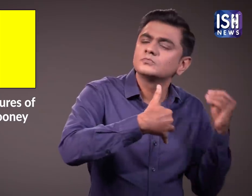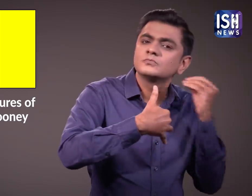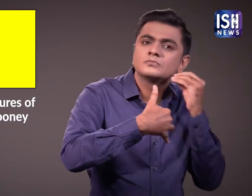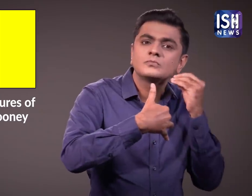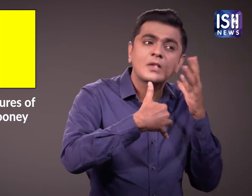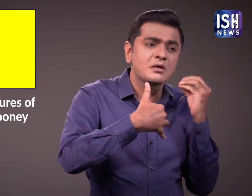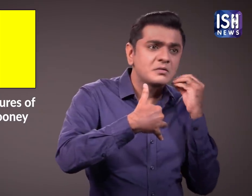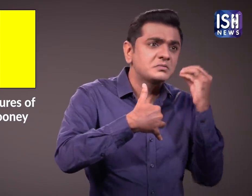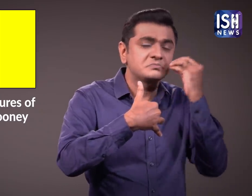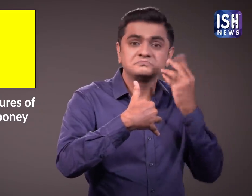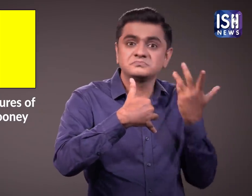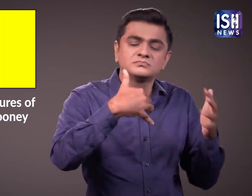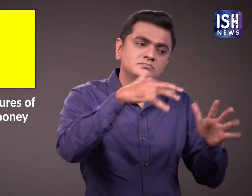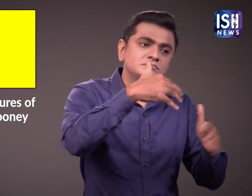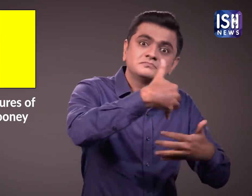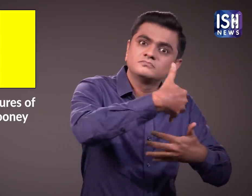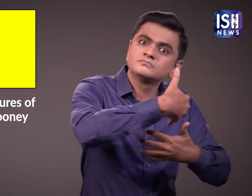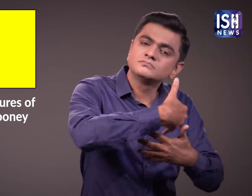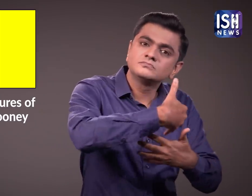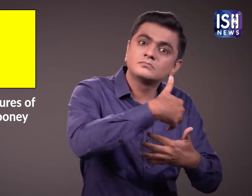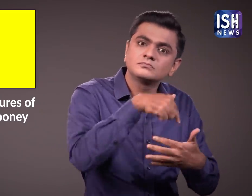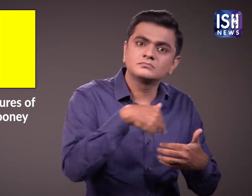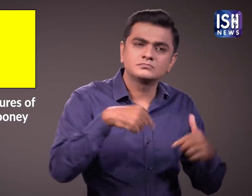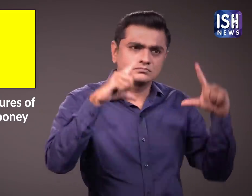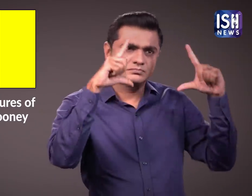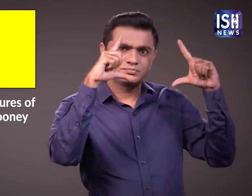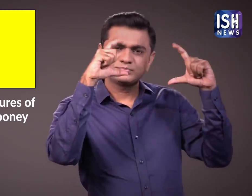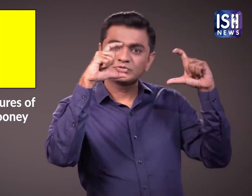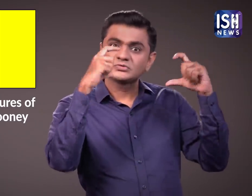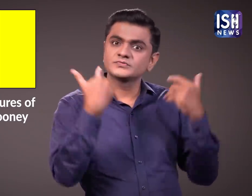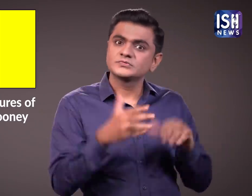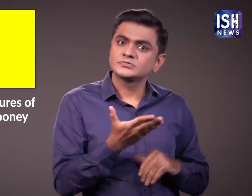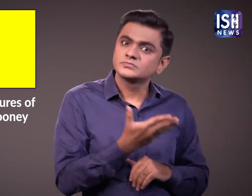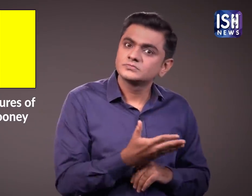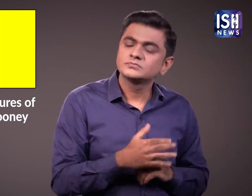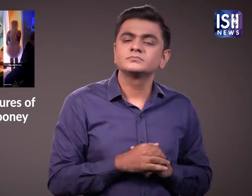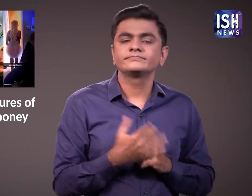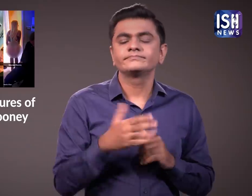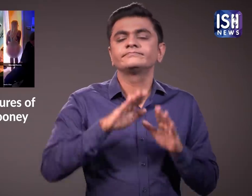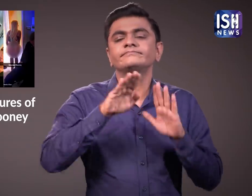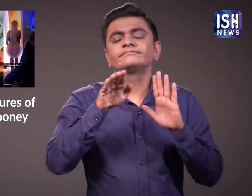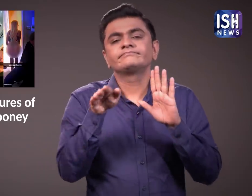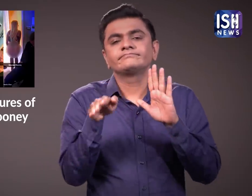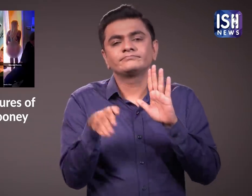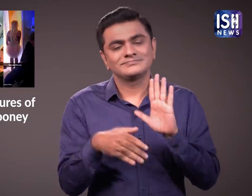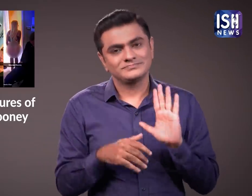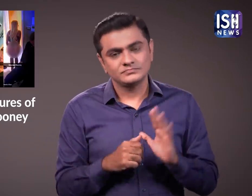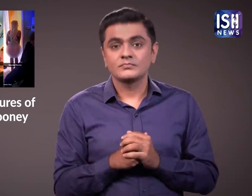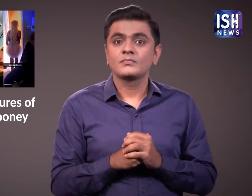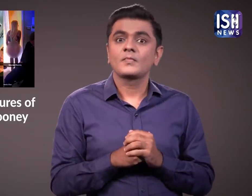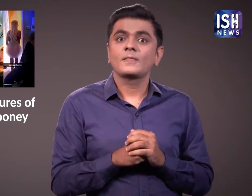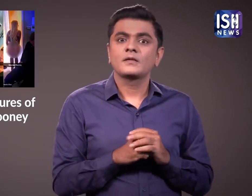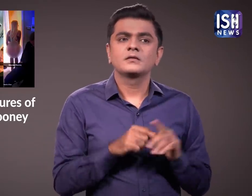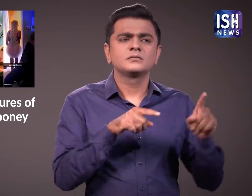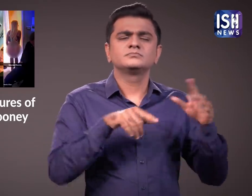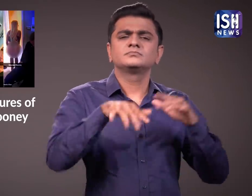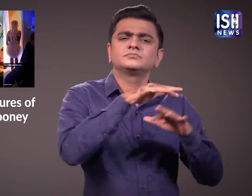यहां तक कि उन्होंने उसे गले लगाया और किस भी किया। यह सब करते हुए उनकी तस्वीरे ली